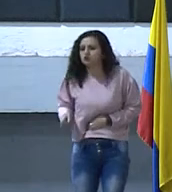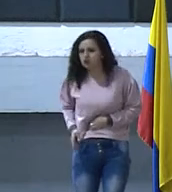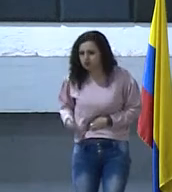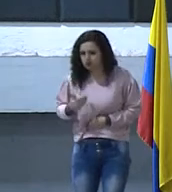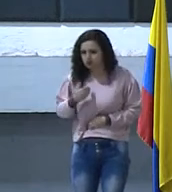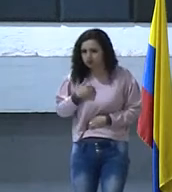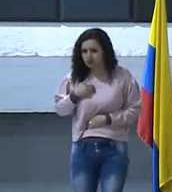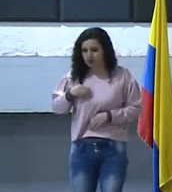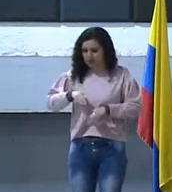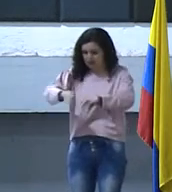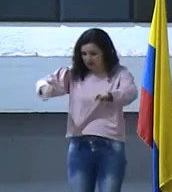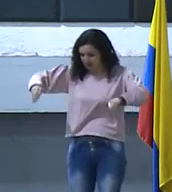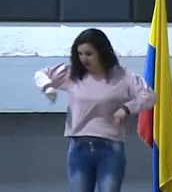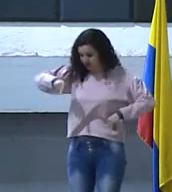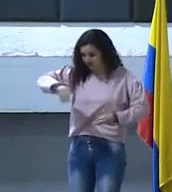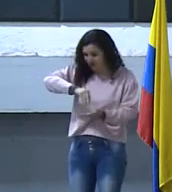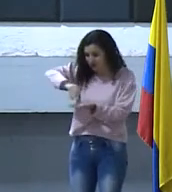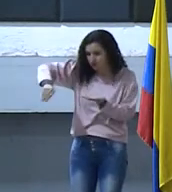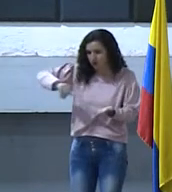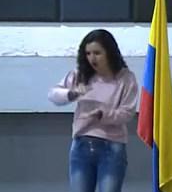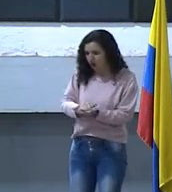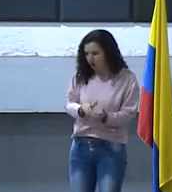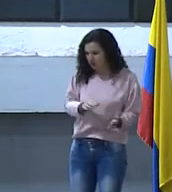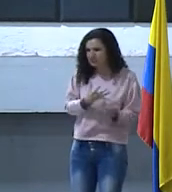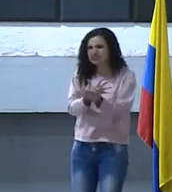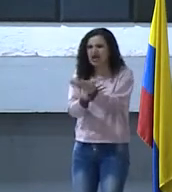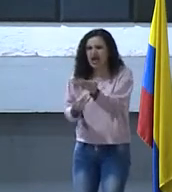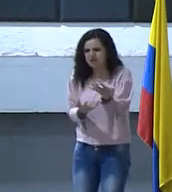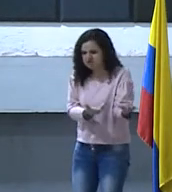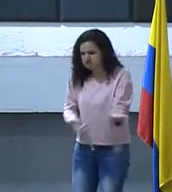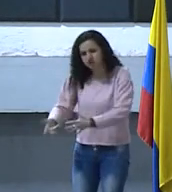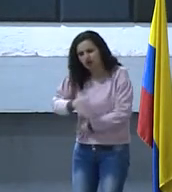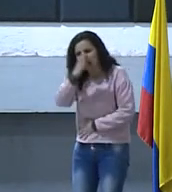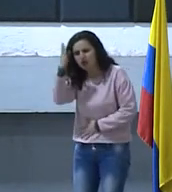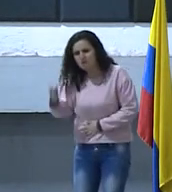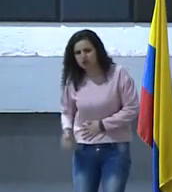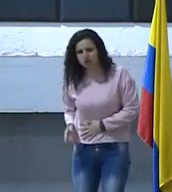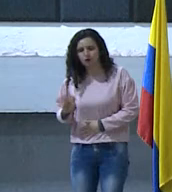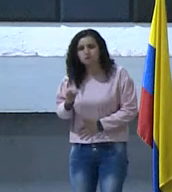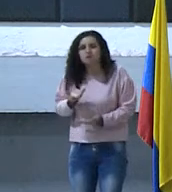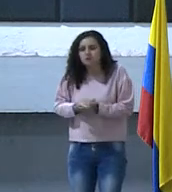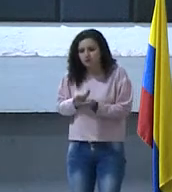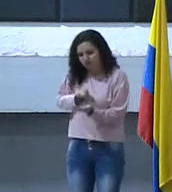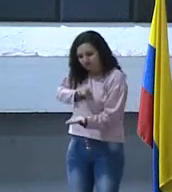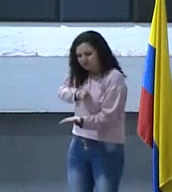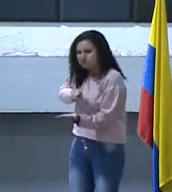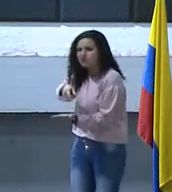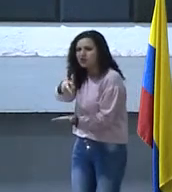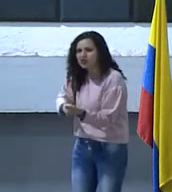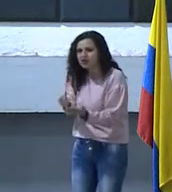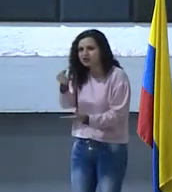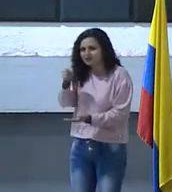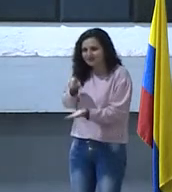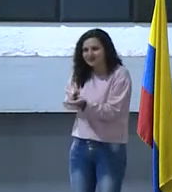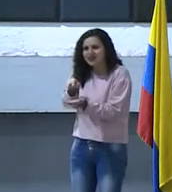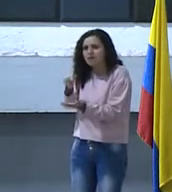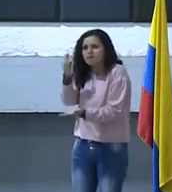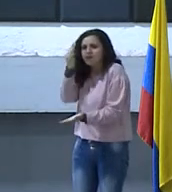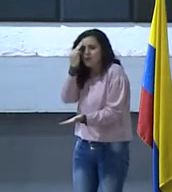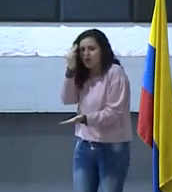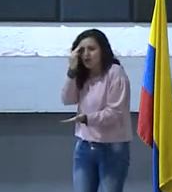territorios con sangre sembraremos semillas de memoria y recogeremos frutos de